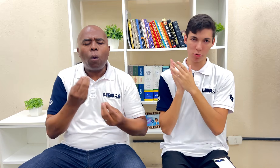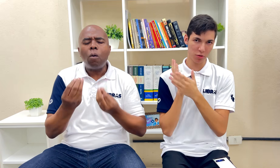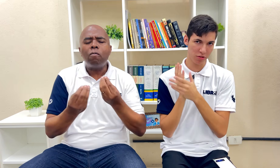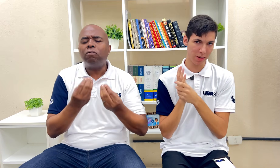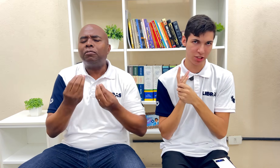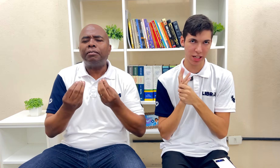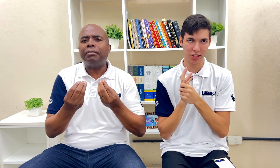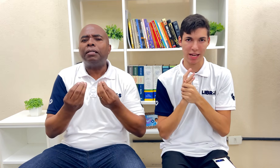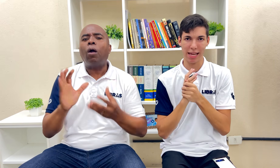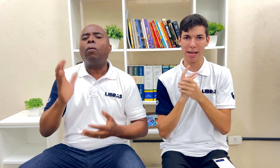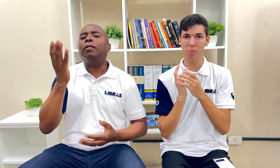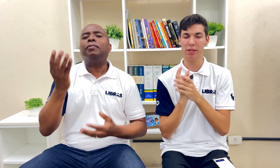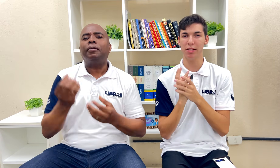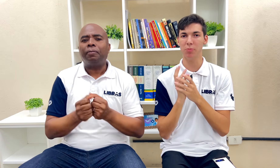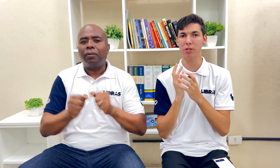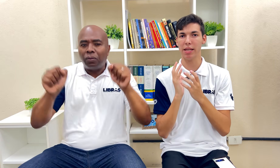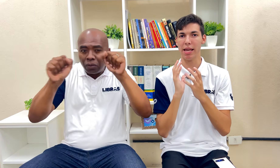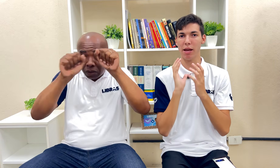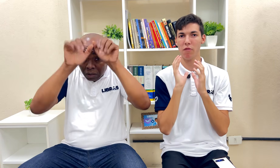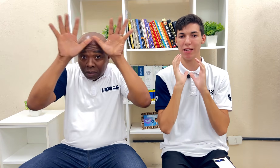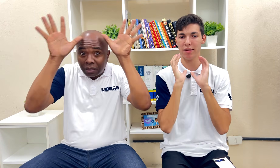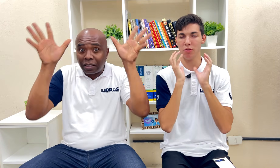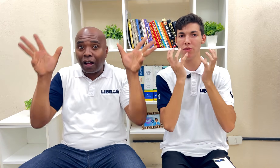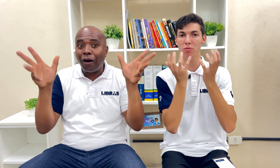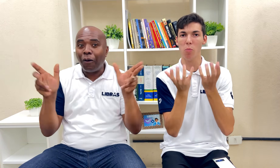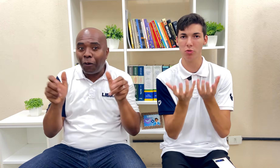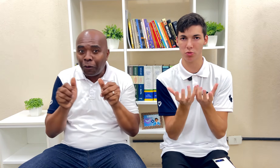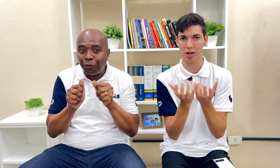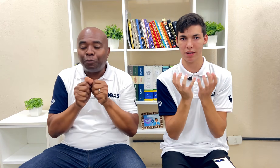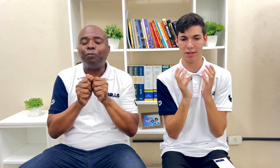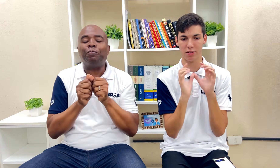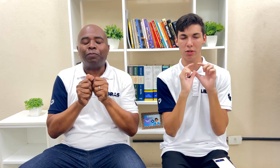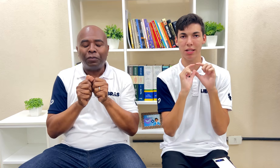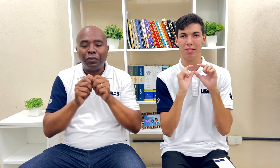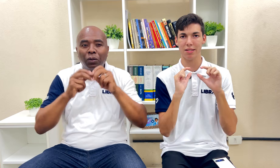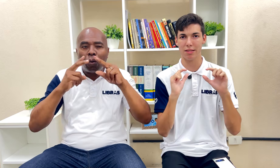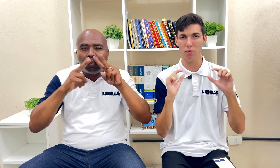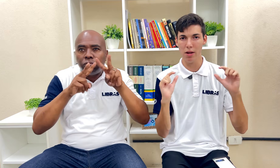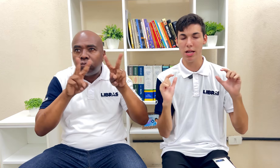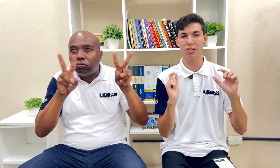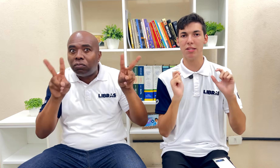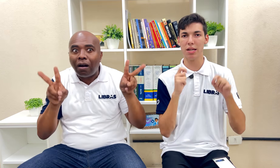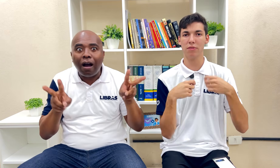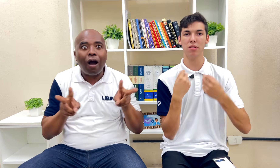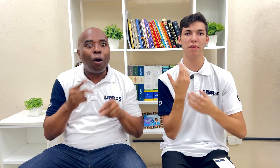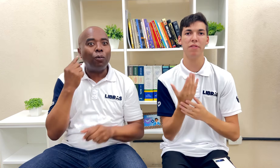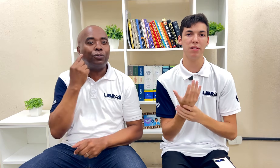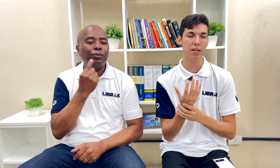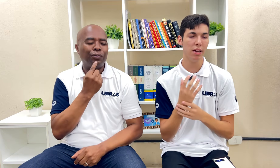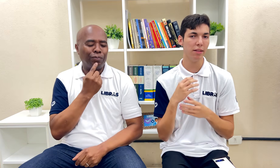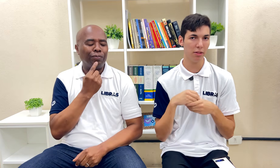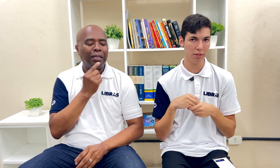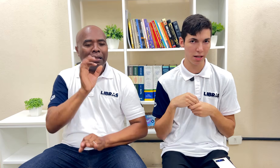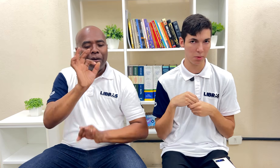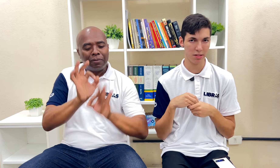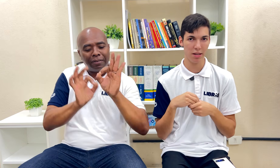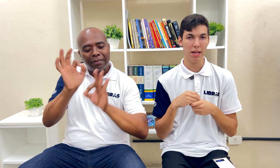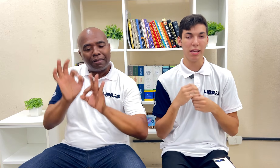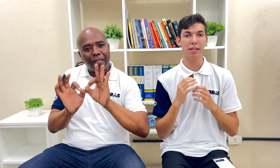construção imagética ela é importante porque ela vai trazer o visual para o surdo, ela vai trazer a organização de sinais que você vai fazer dentro da Libras.